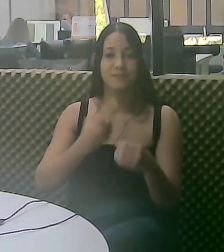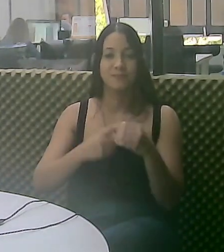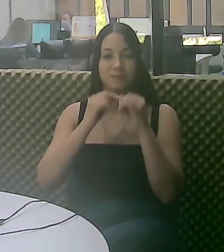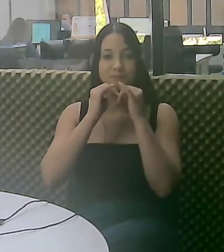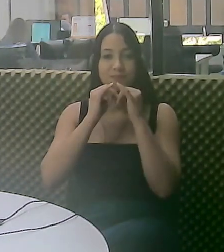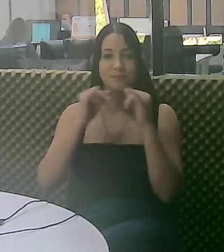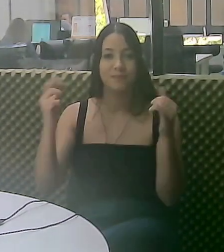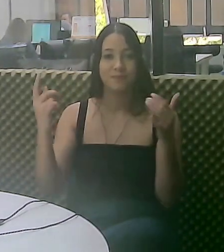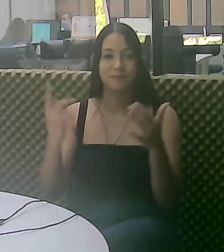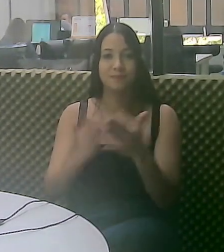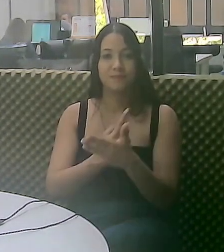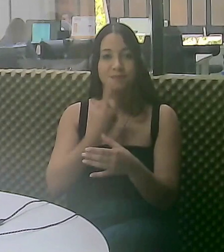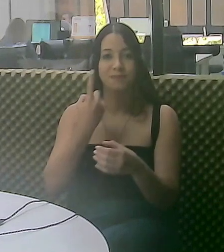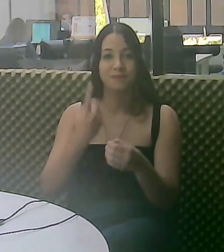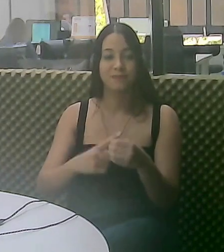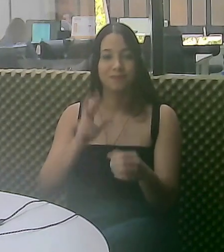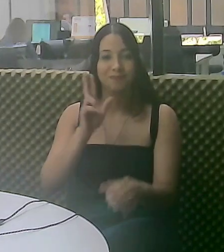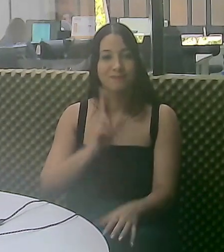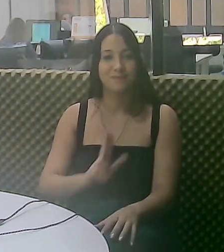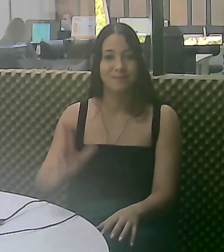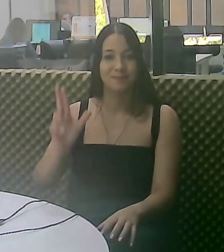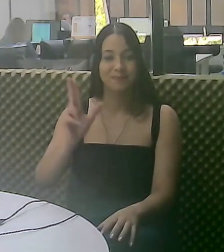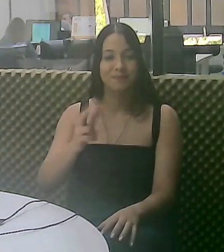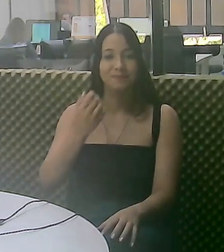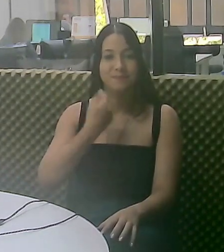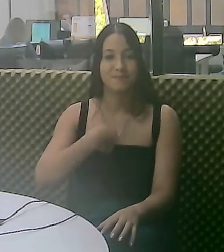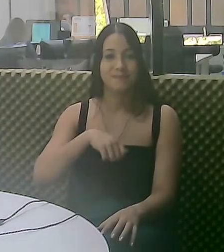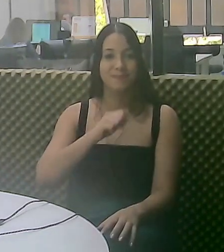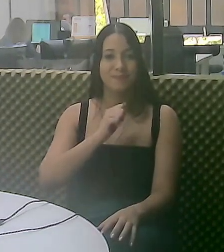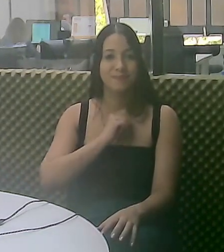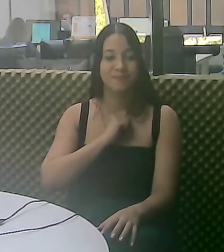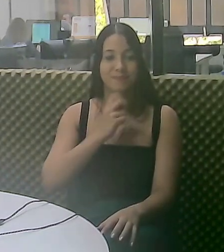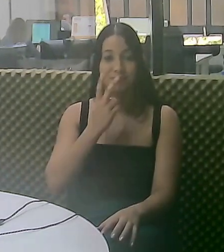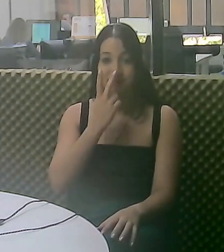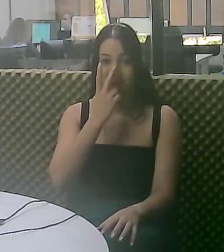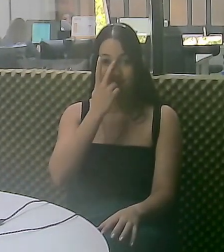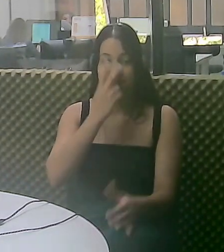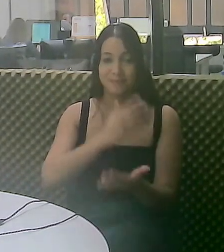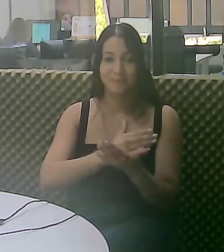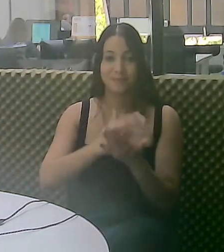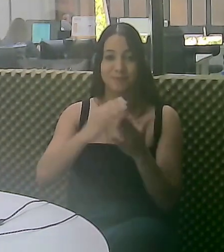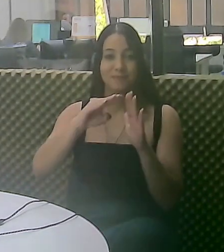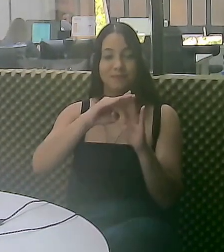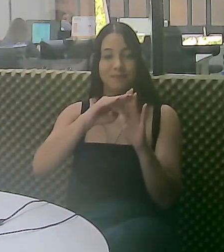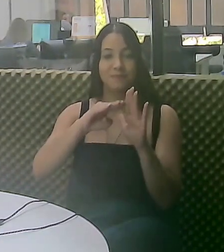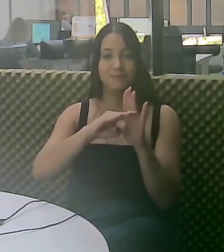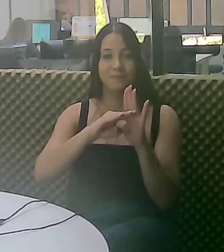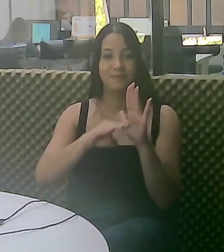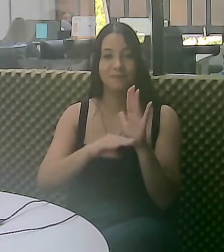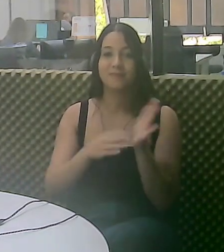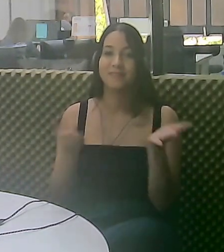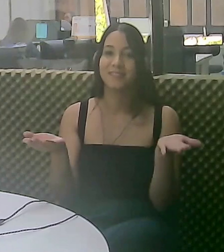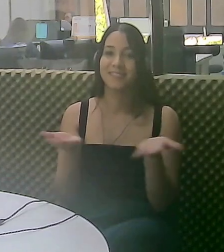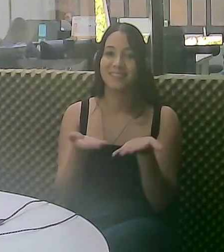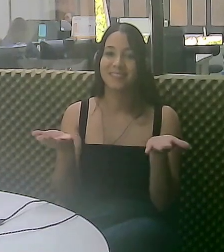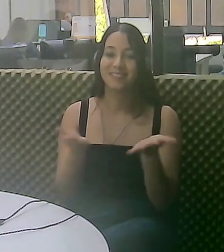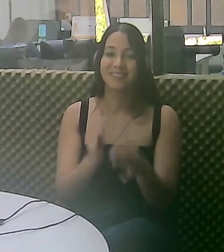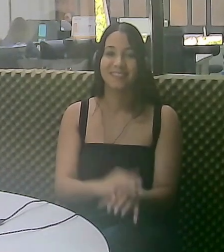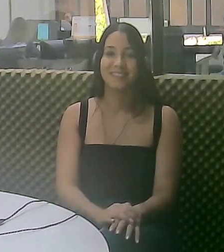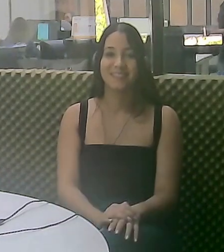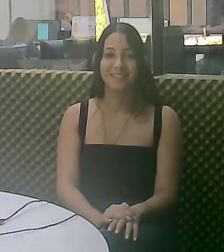o boletim de notícias sobre o que de fato acontece em Uberlândia. Eu sou Vanessa Gianotti e começamos com os destaques da edição de